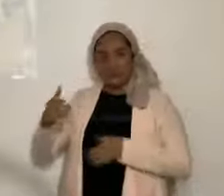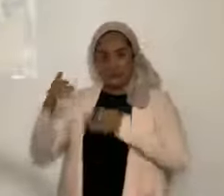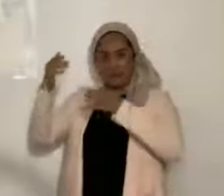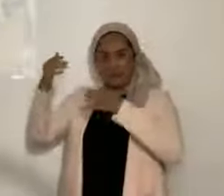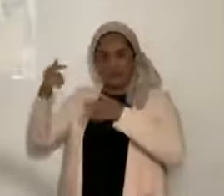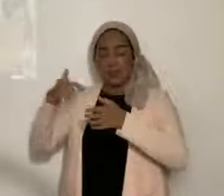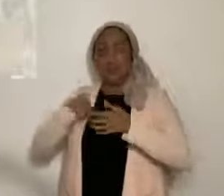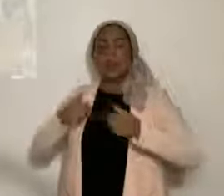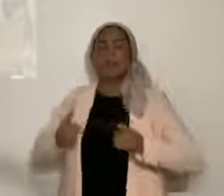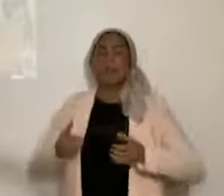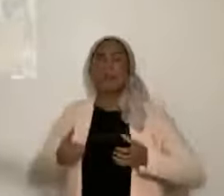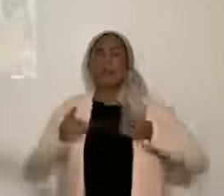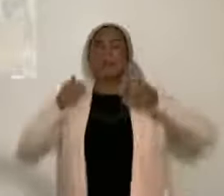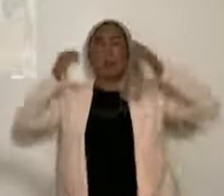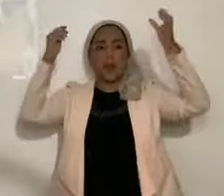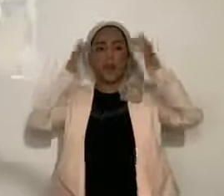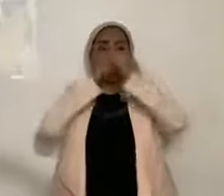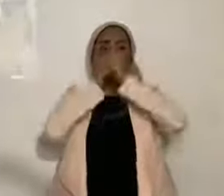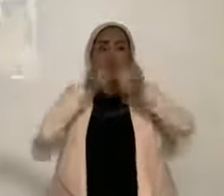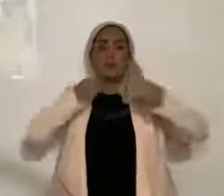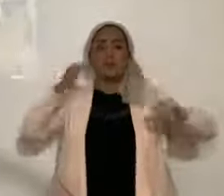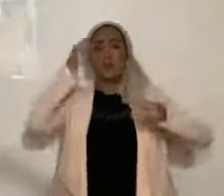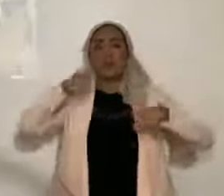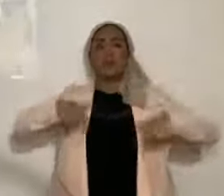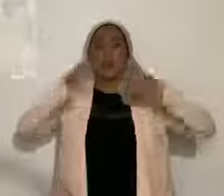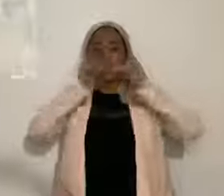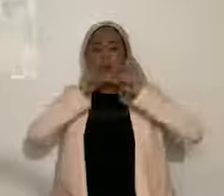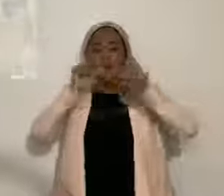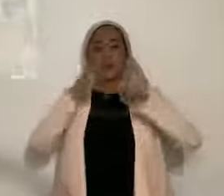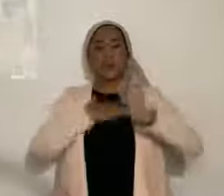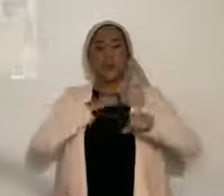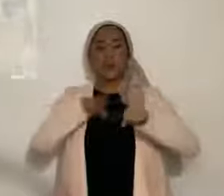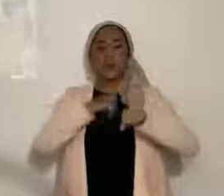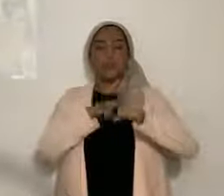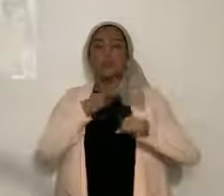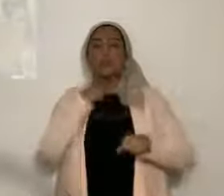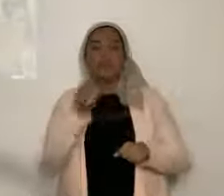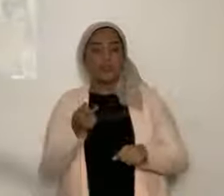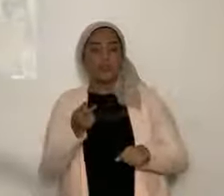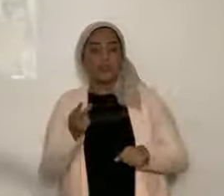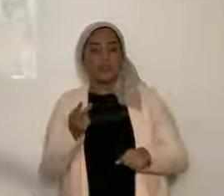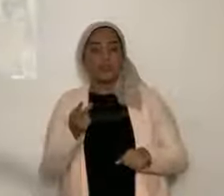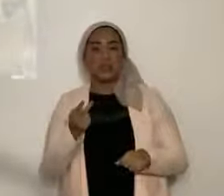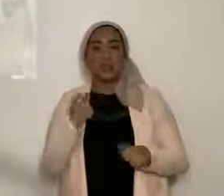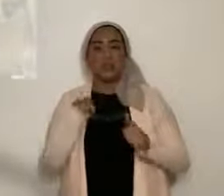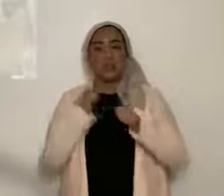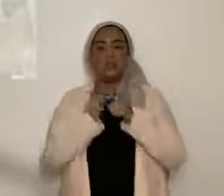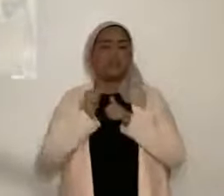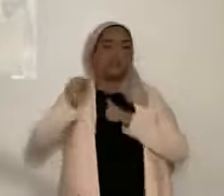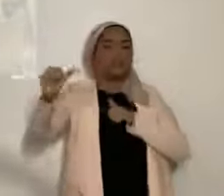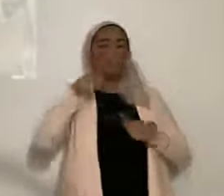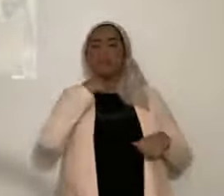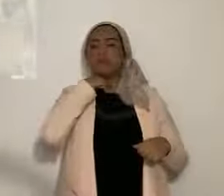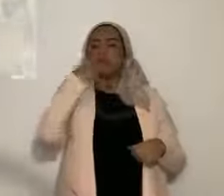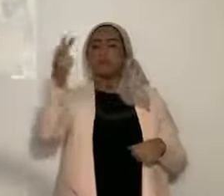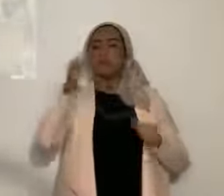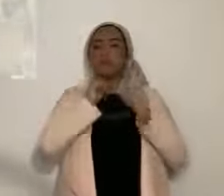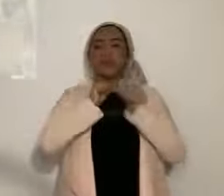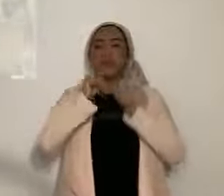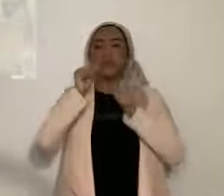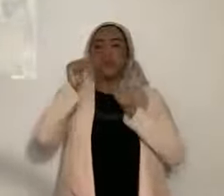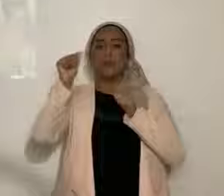y gritaba yo, sigue la Torah de Yahweh y vivirás, pero con mi voz normal. Y entonces prolongaba yo el grito.